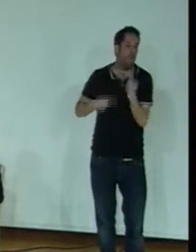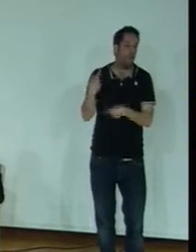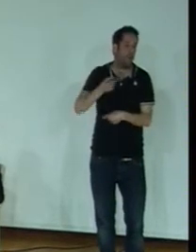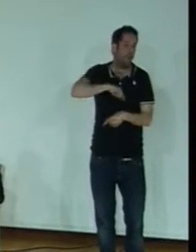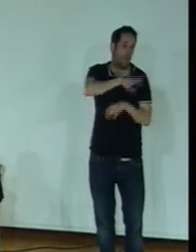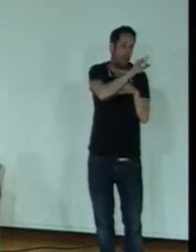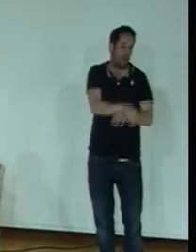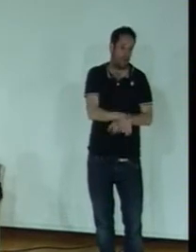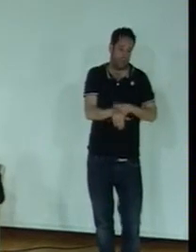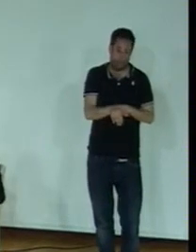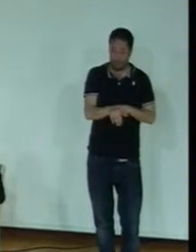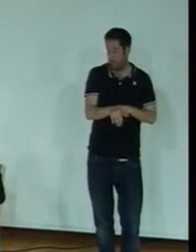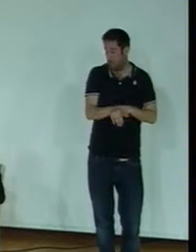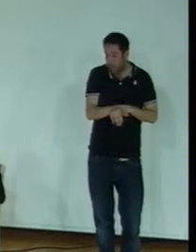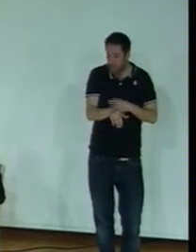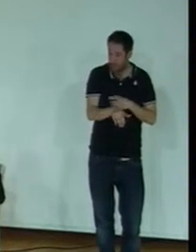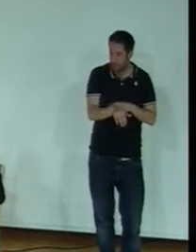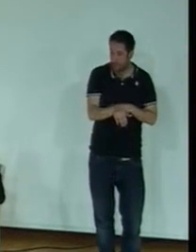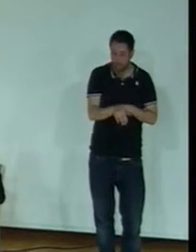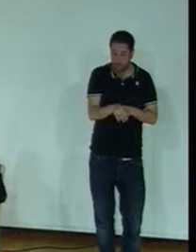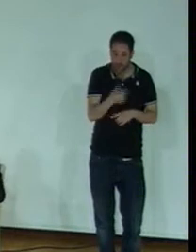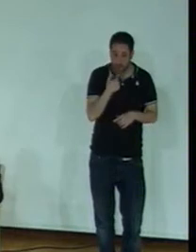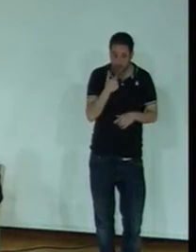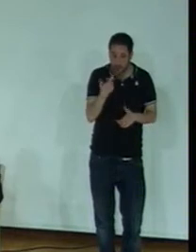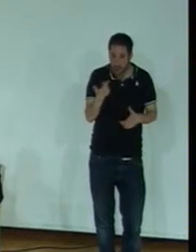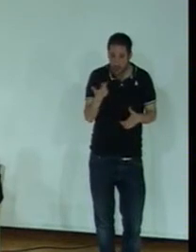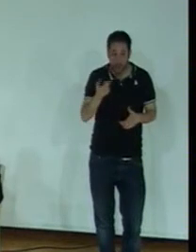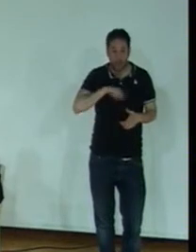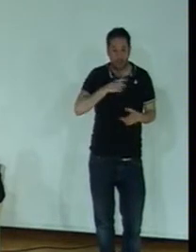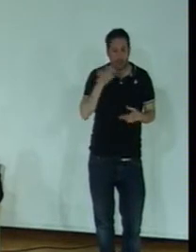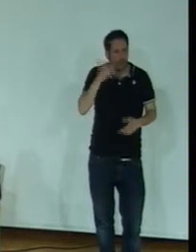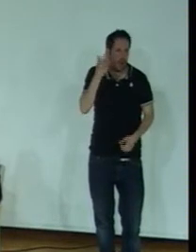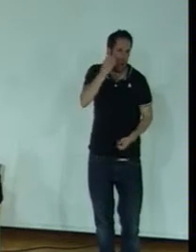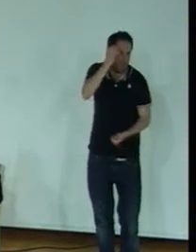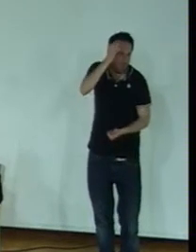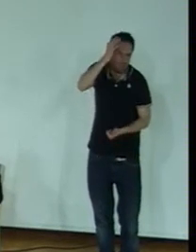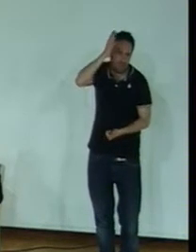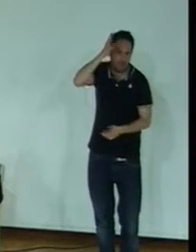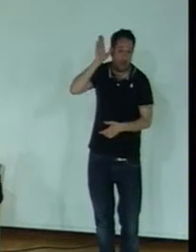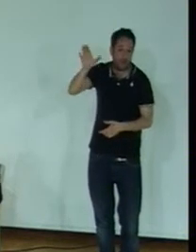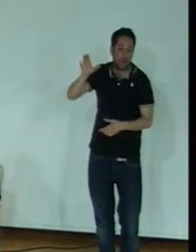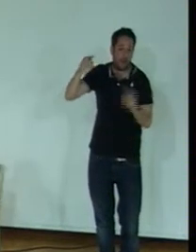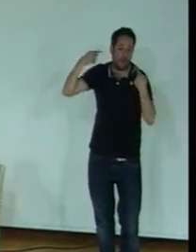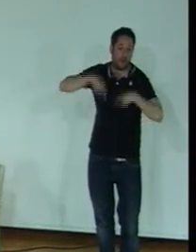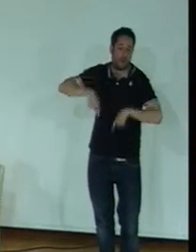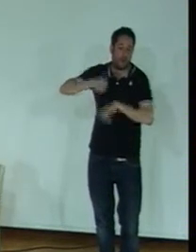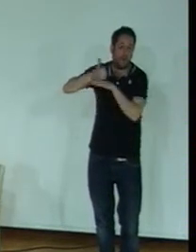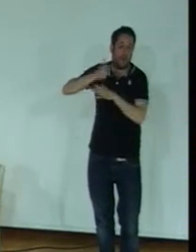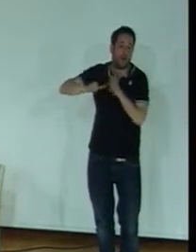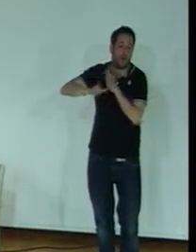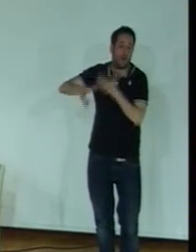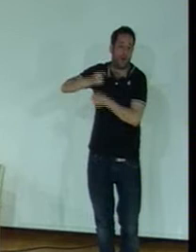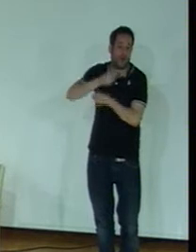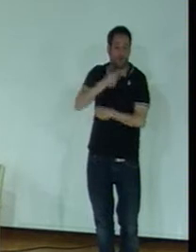protège, et on ne s'est pas anonymisé, mais on a décrété qu'on savait. C'est le pouvoir du législateur qui